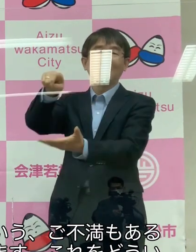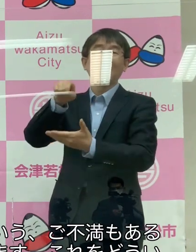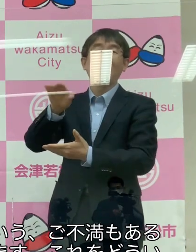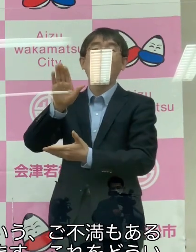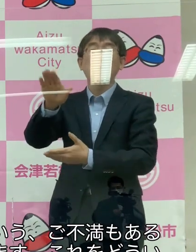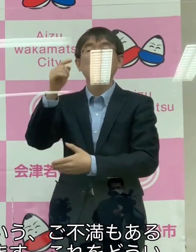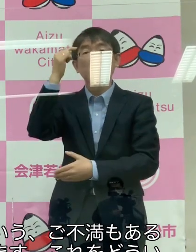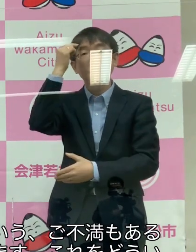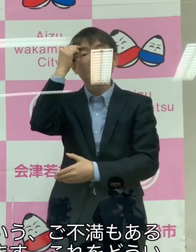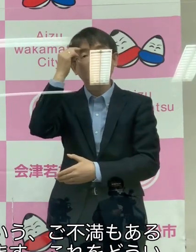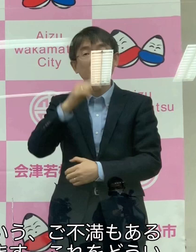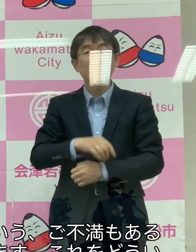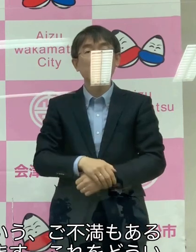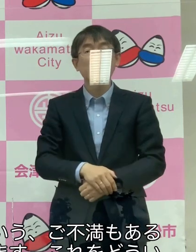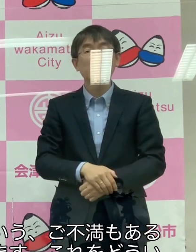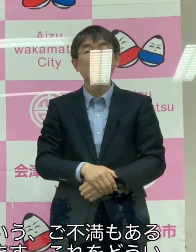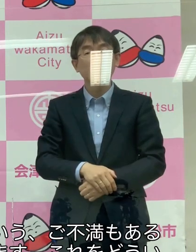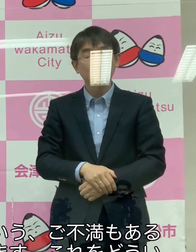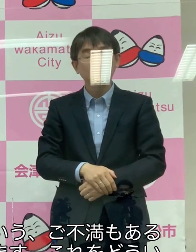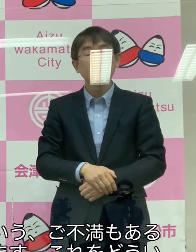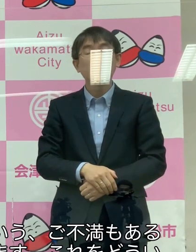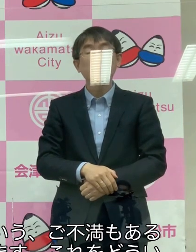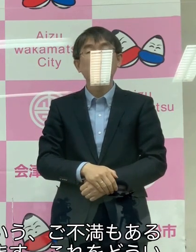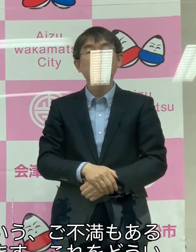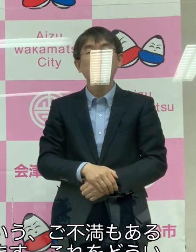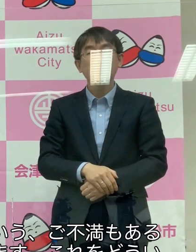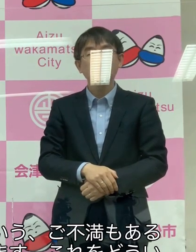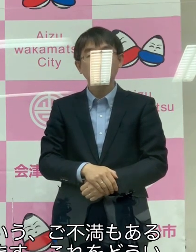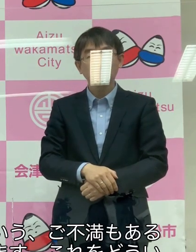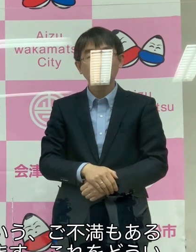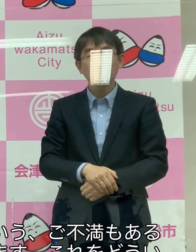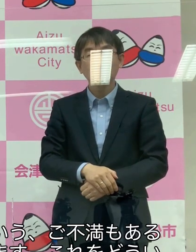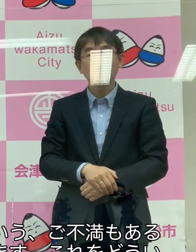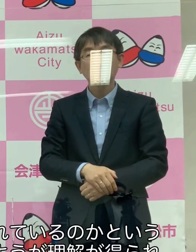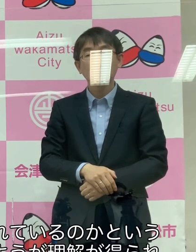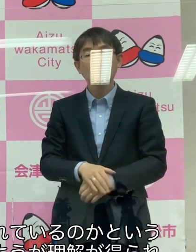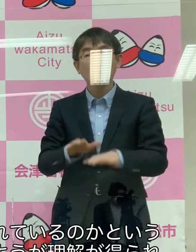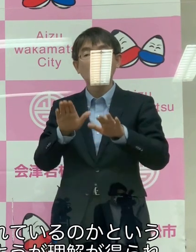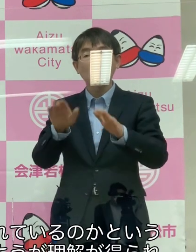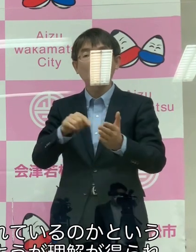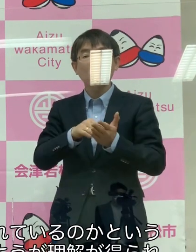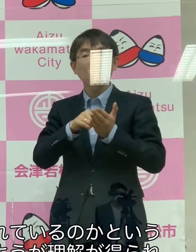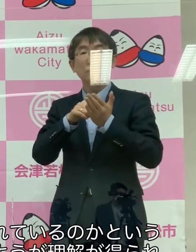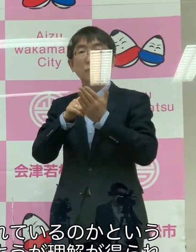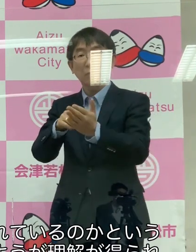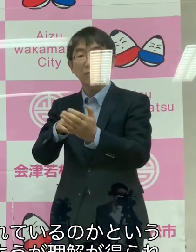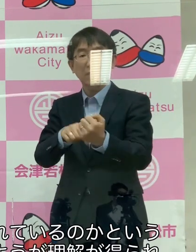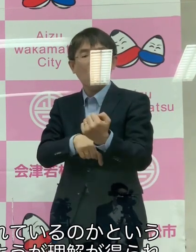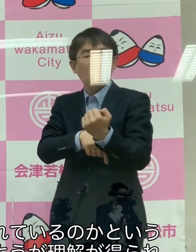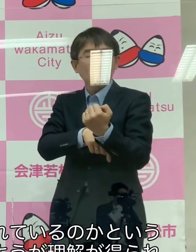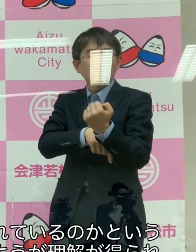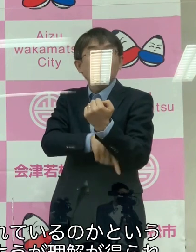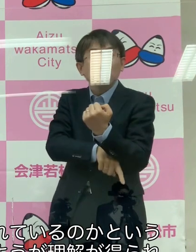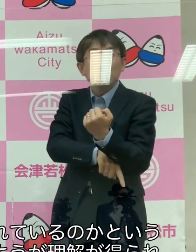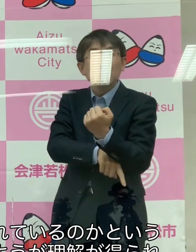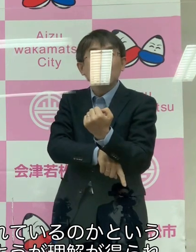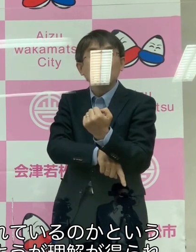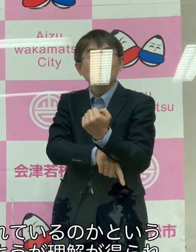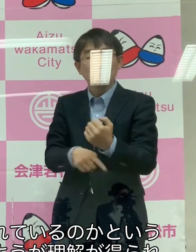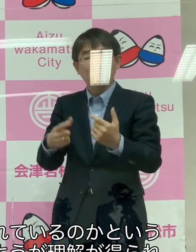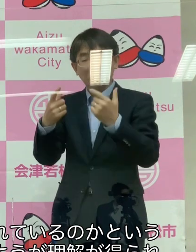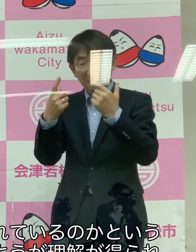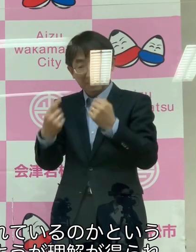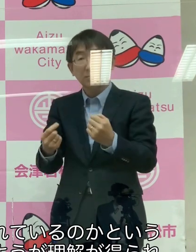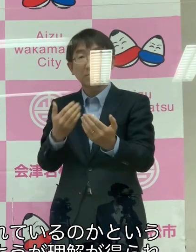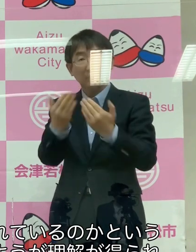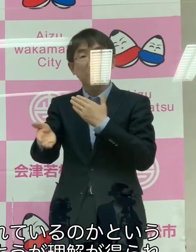というふうに思います。これをなんていうんですか、ね、どういうエビデンスに基づいてこういった時短営業をされているのかというのをやはり明確に説